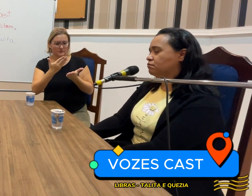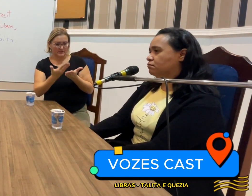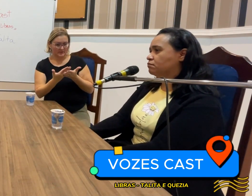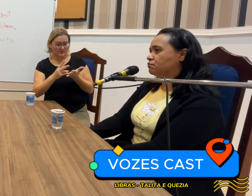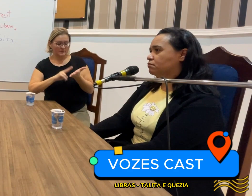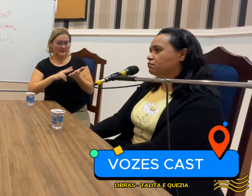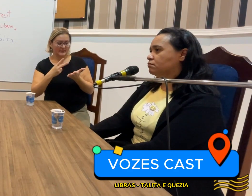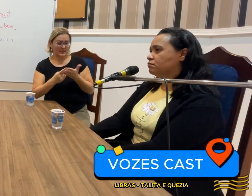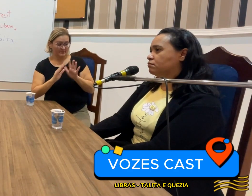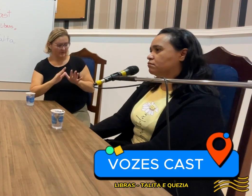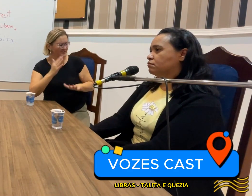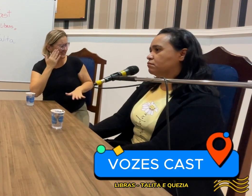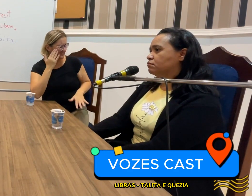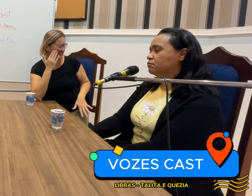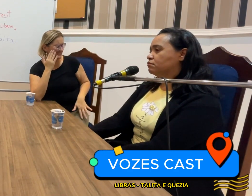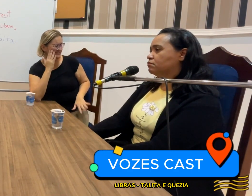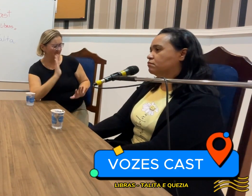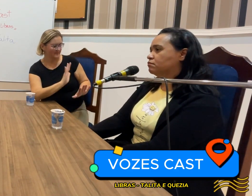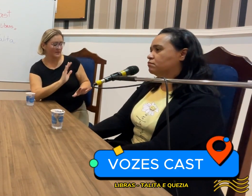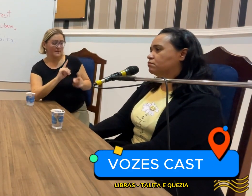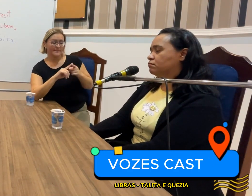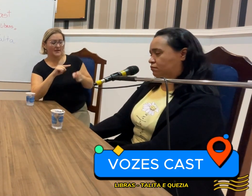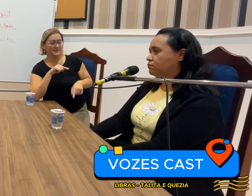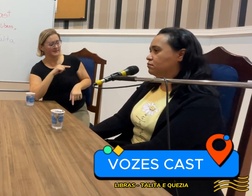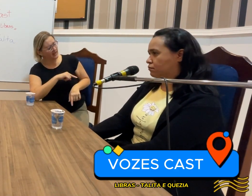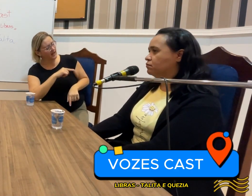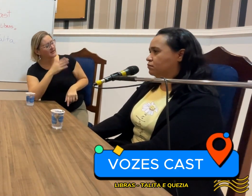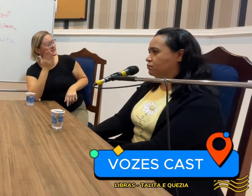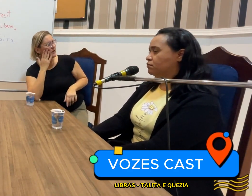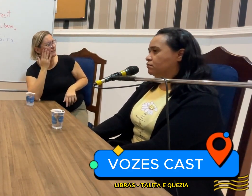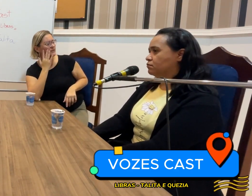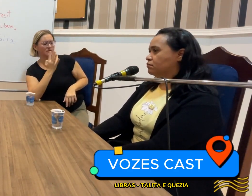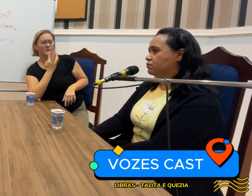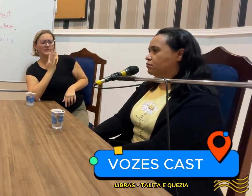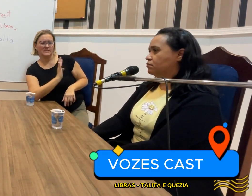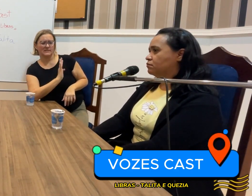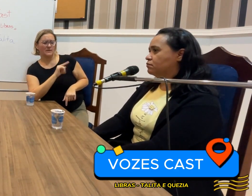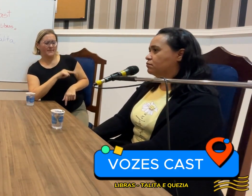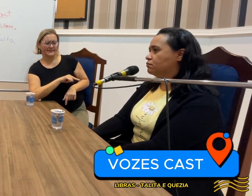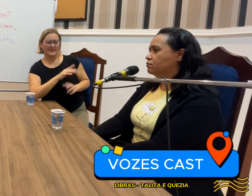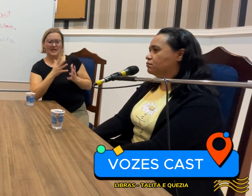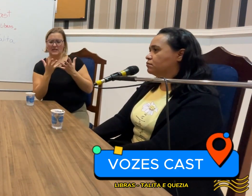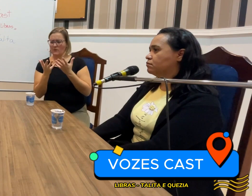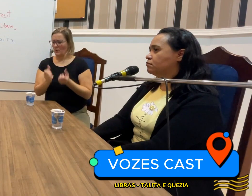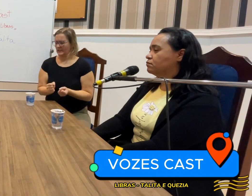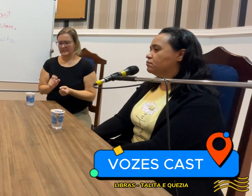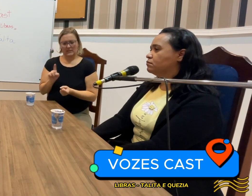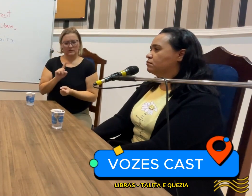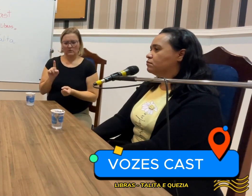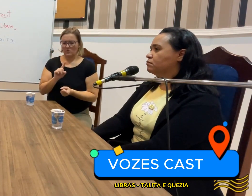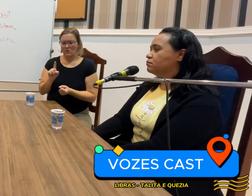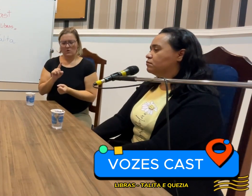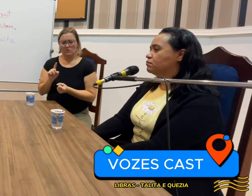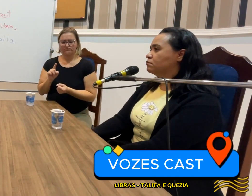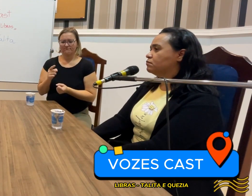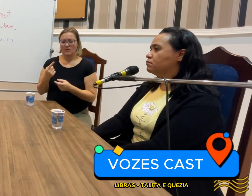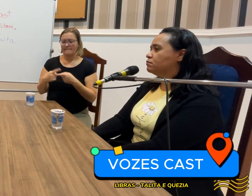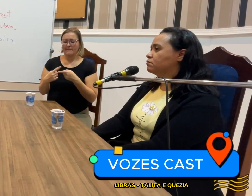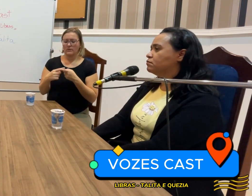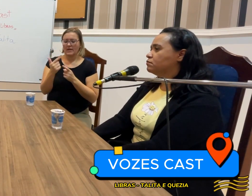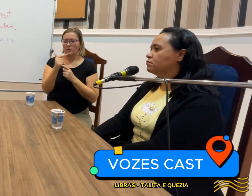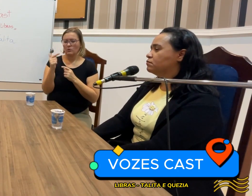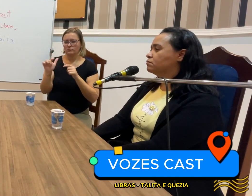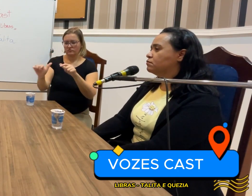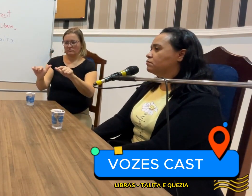entendeu? Mas assim, ela tinha o conhecimento, mas não aceitou o trabalho. E na realidade não era